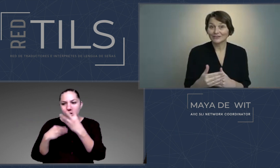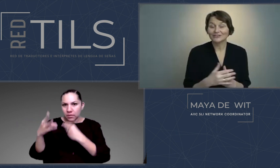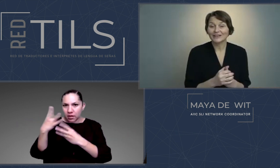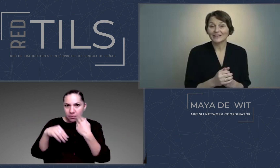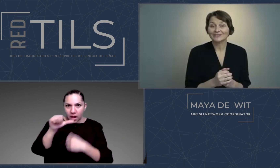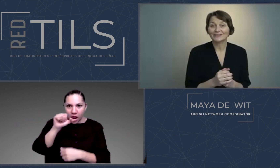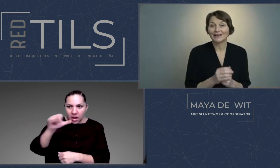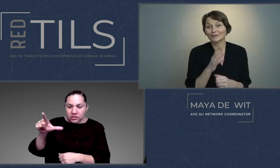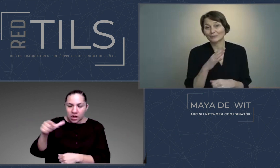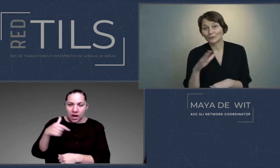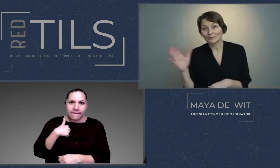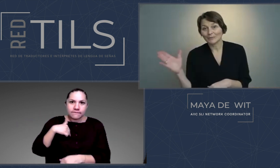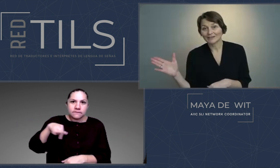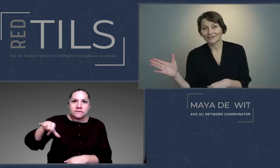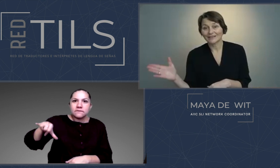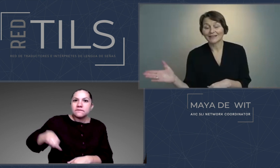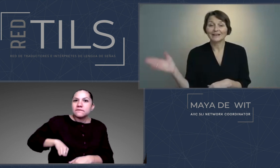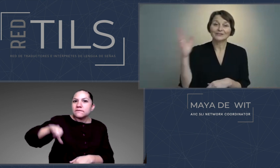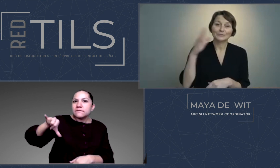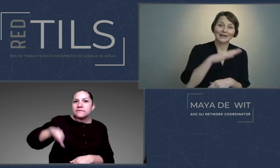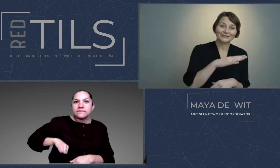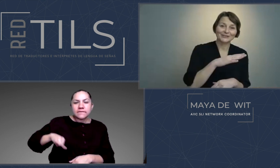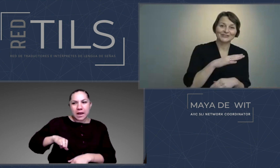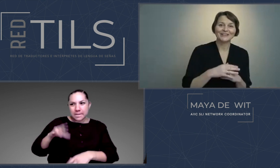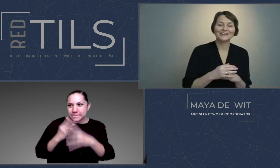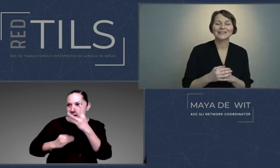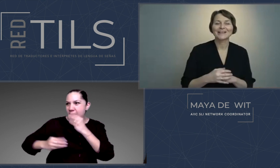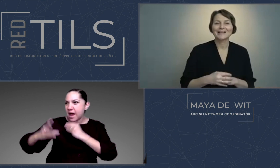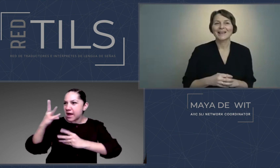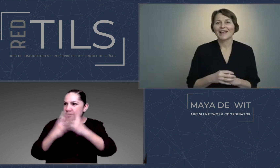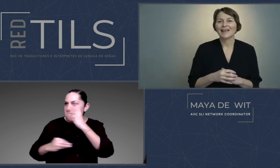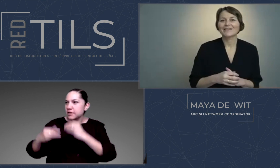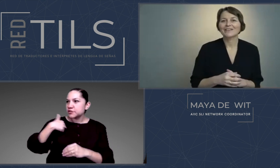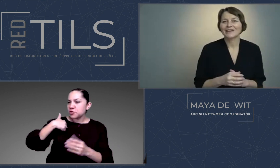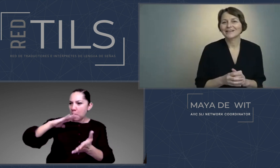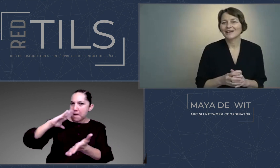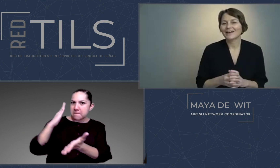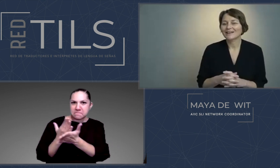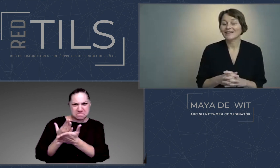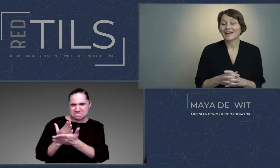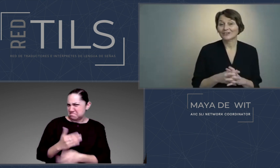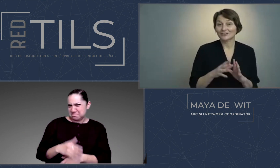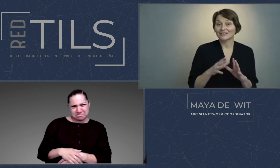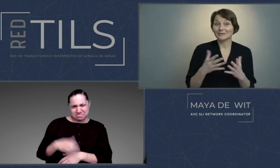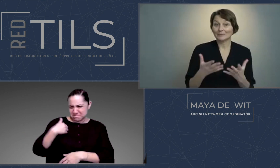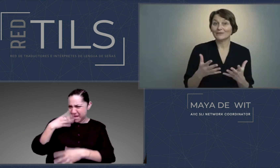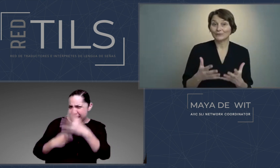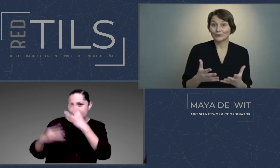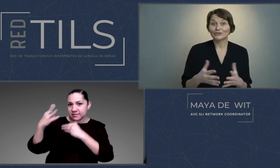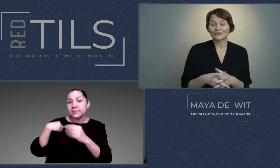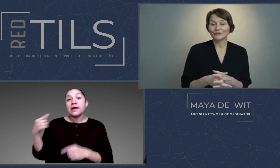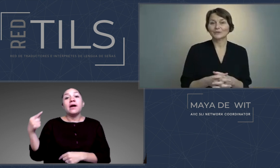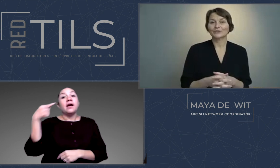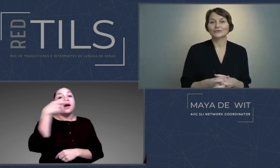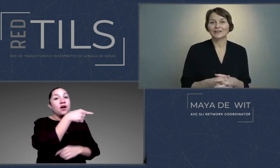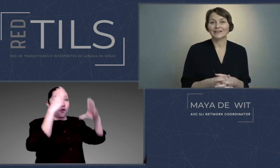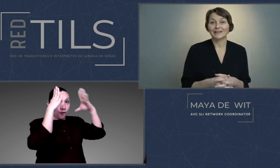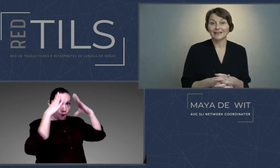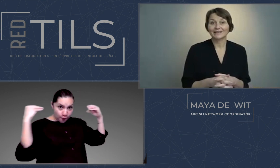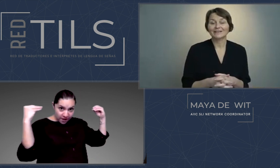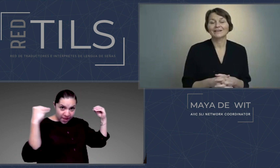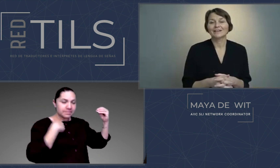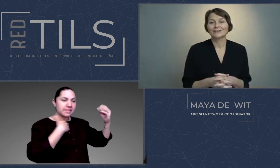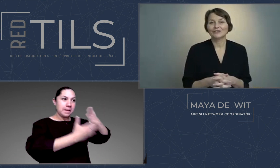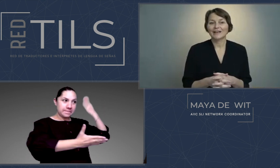aprender. Entonces, me disfruté muchísimo, me fui a Holanda, me regresé a Estados Unidos y ahí fue